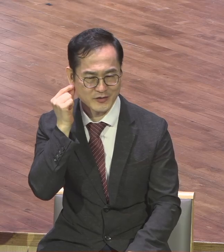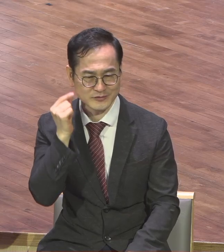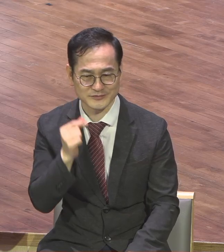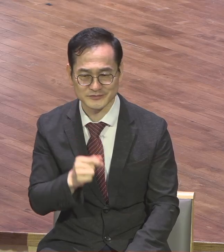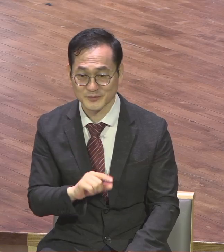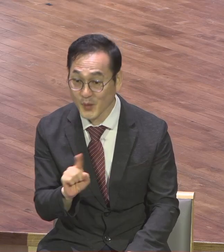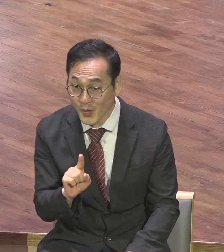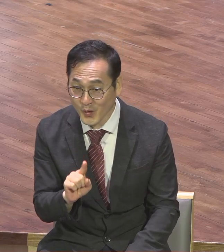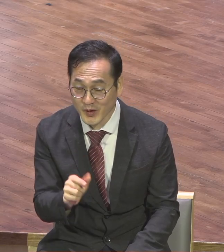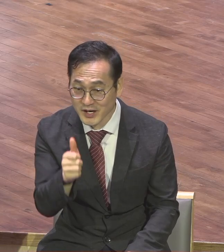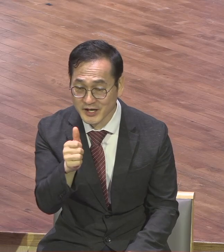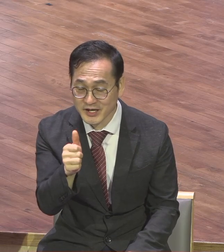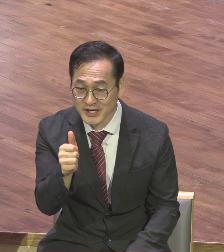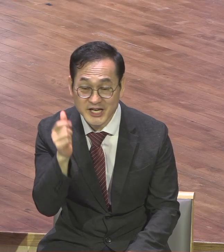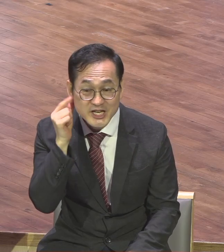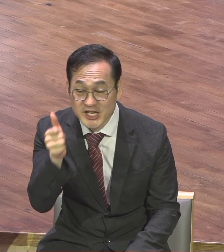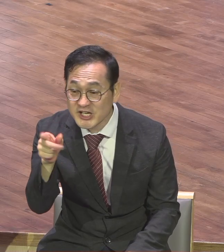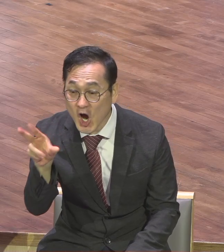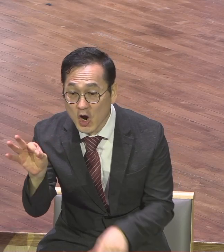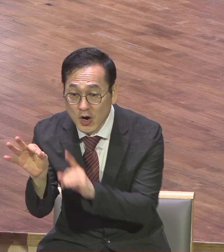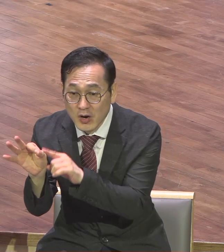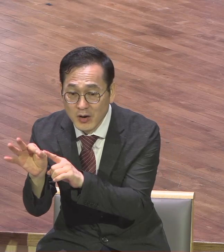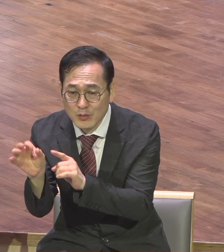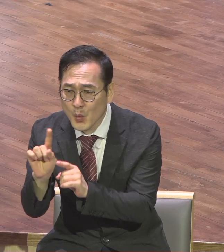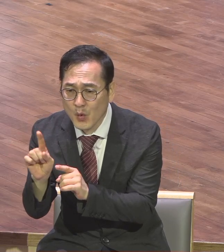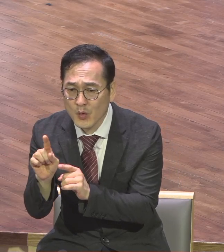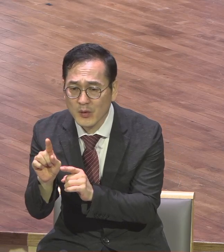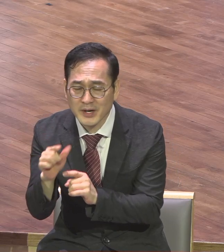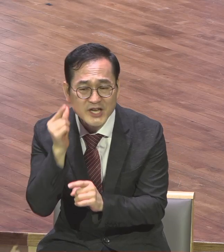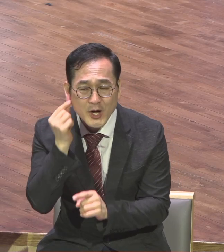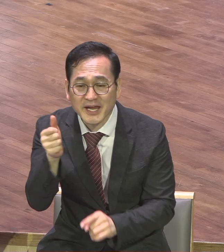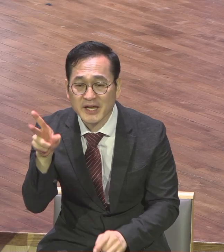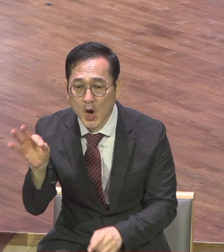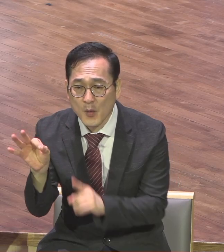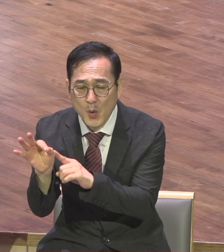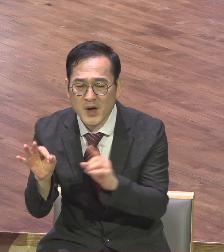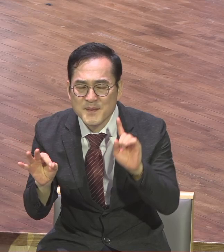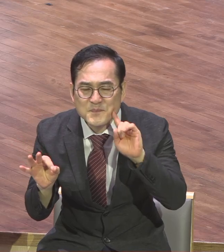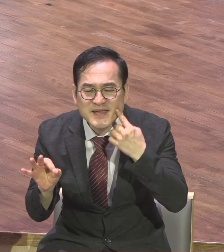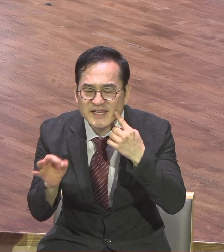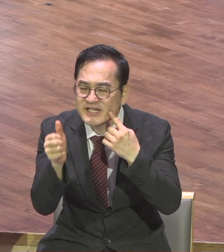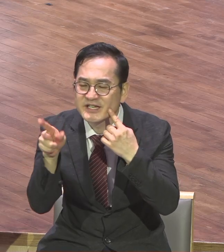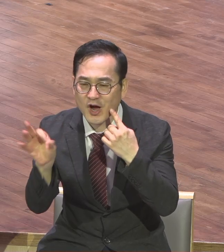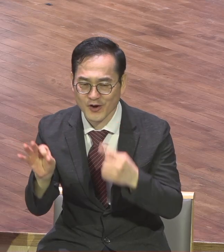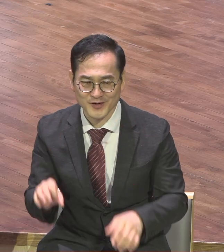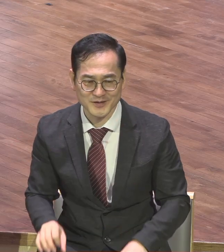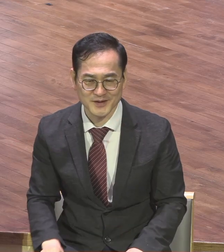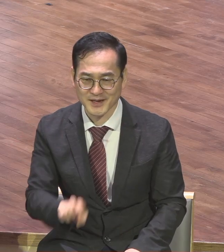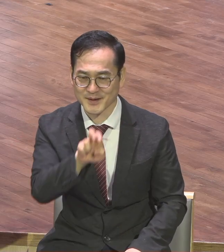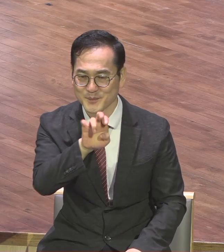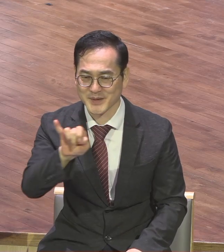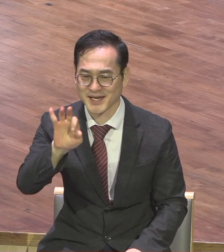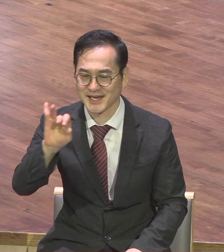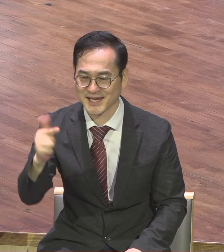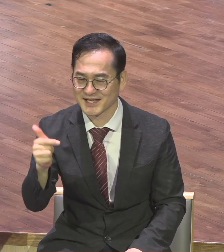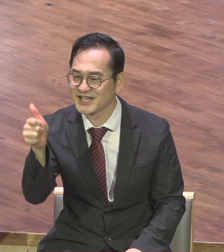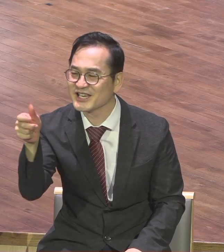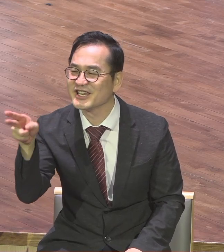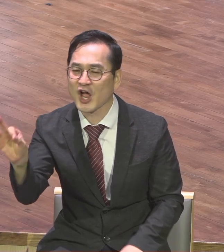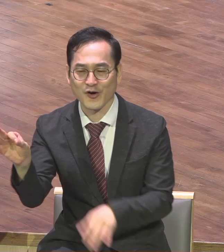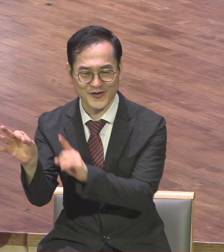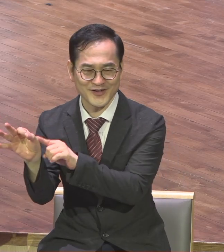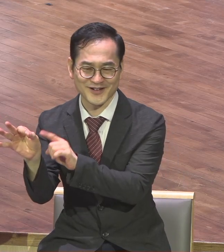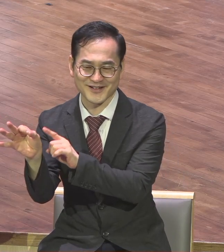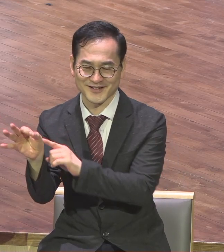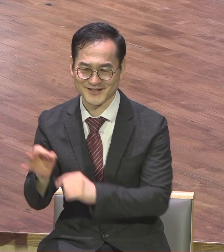피입니다. 바로 미인형입니다. 이제 이러면 점수 좀 따지요. 왜